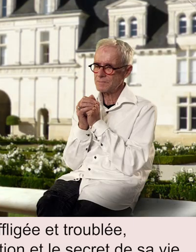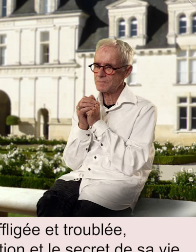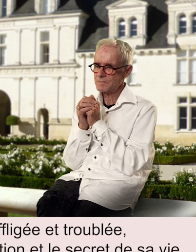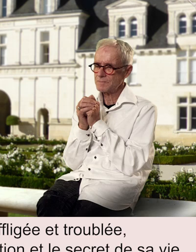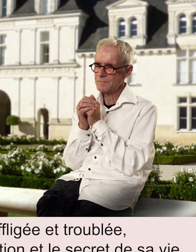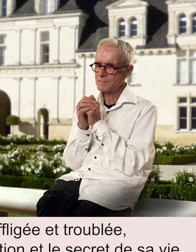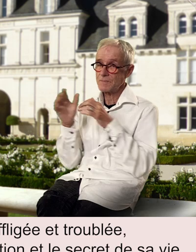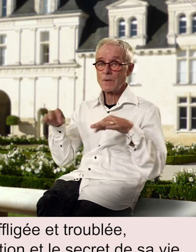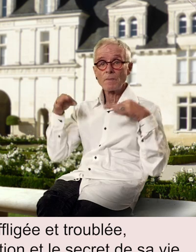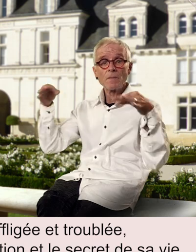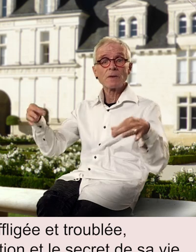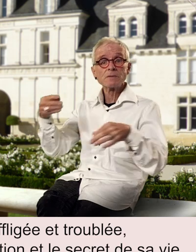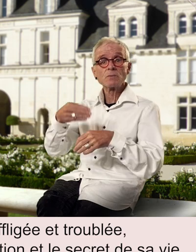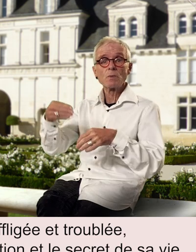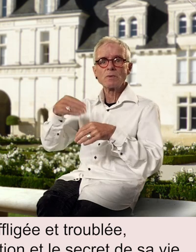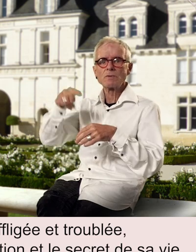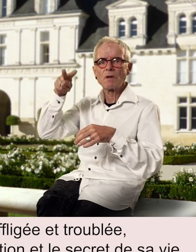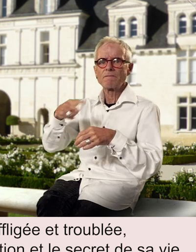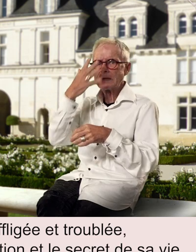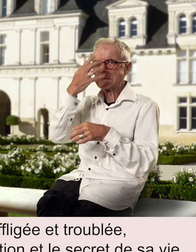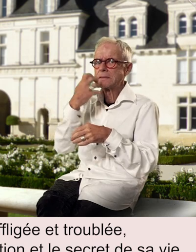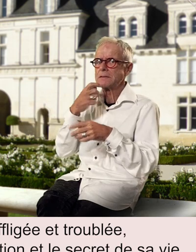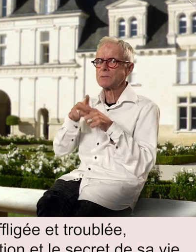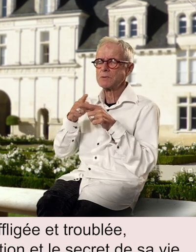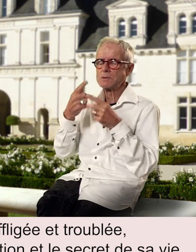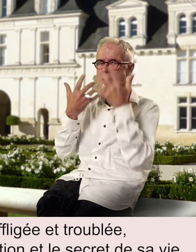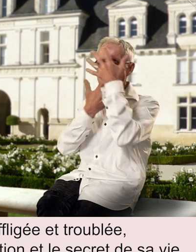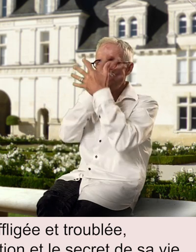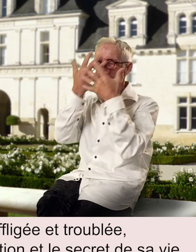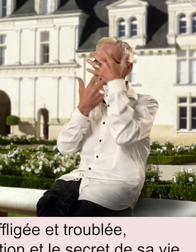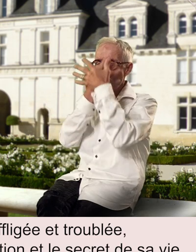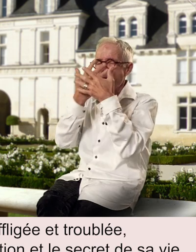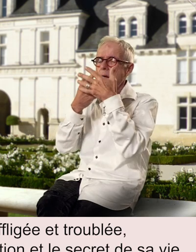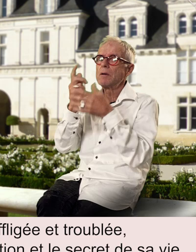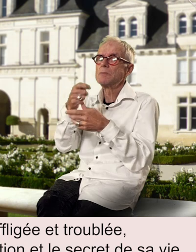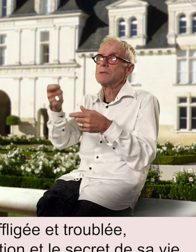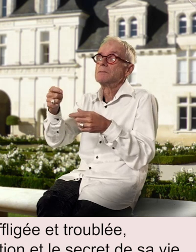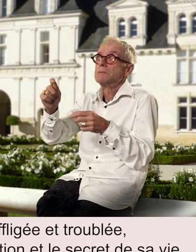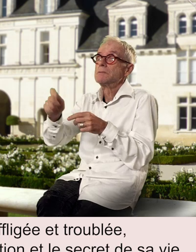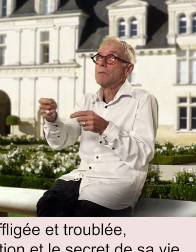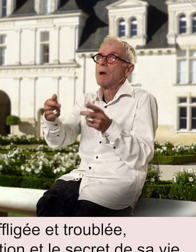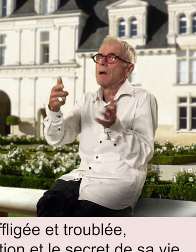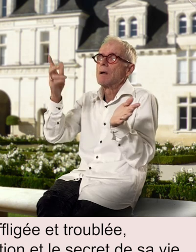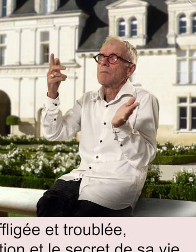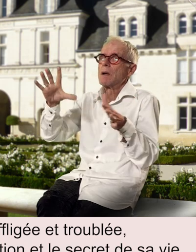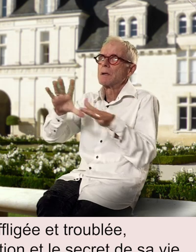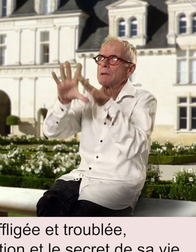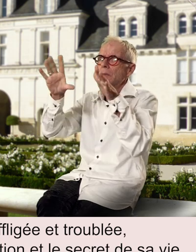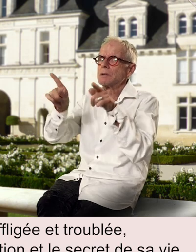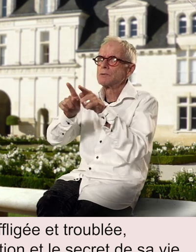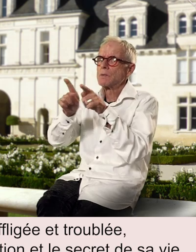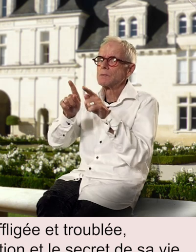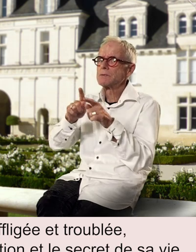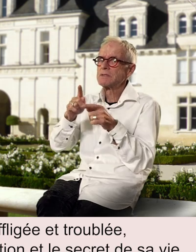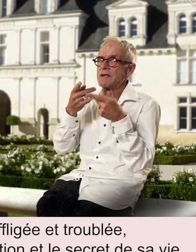La princesse de Montpensier demeura affligée et troublée, comme on se le peut imaginer, de voir sa réputation et le secret de